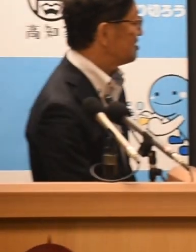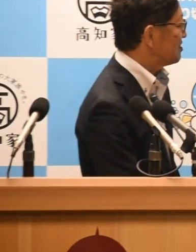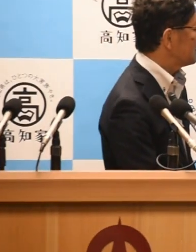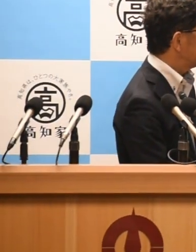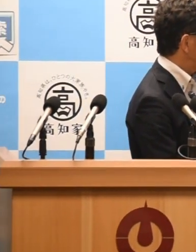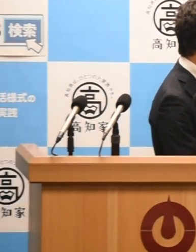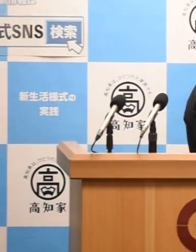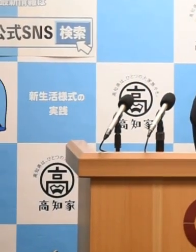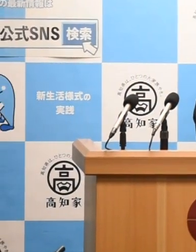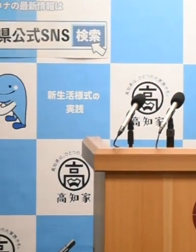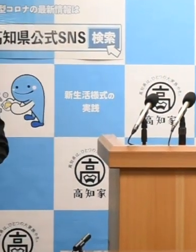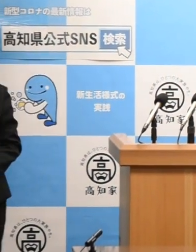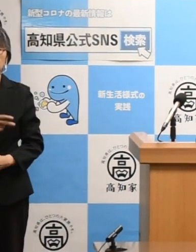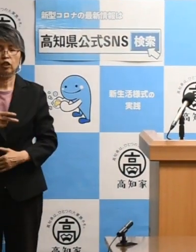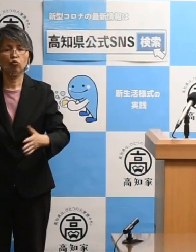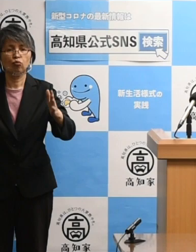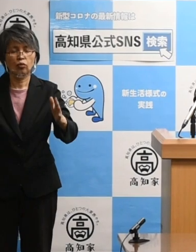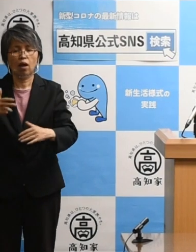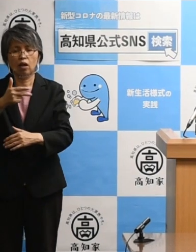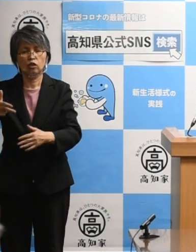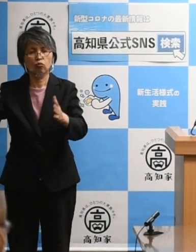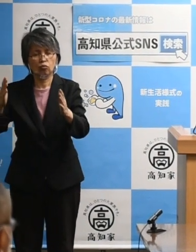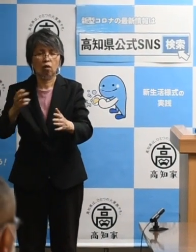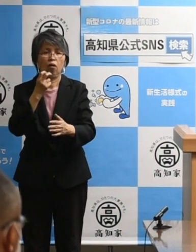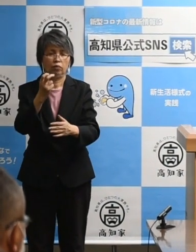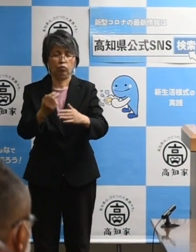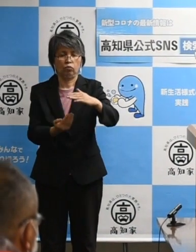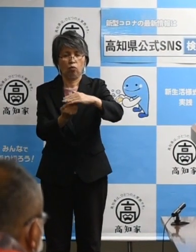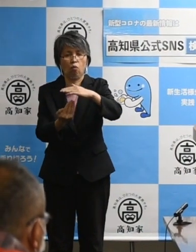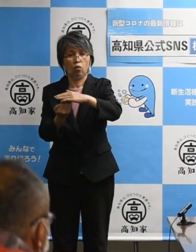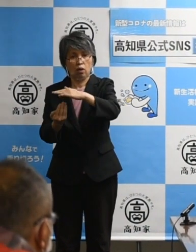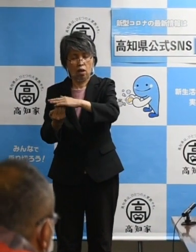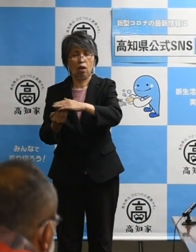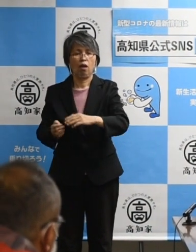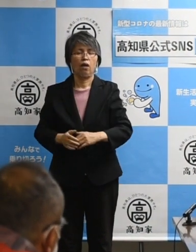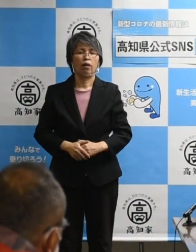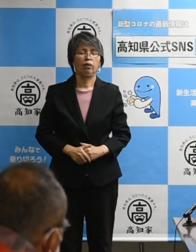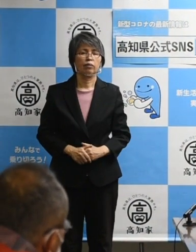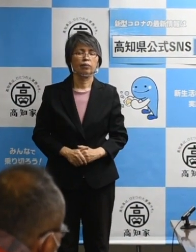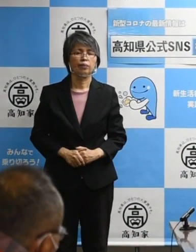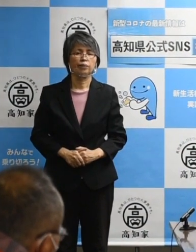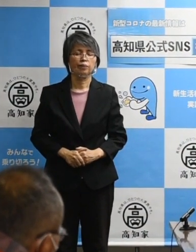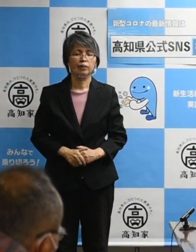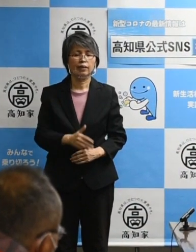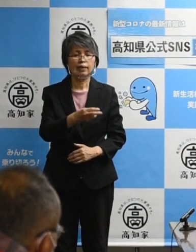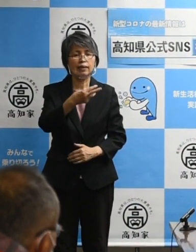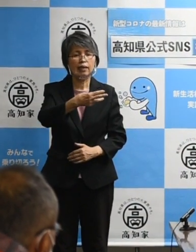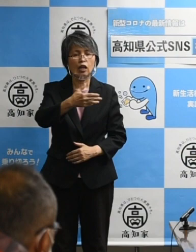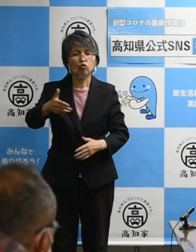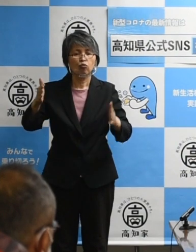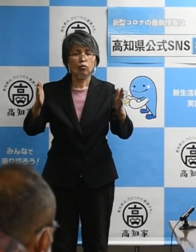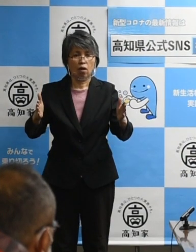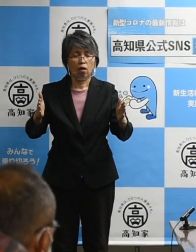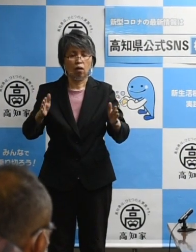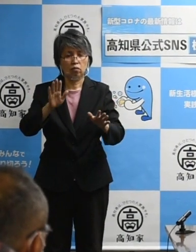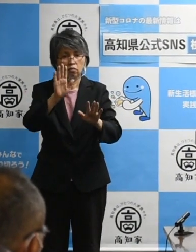をお願いします。1週間単位の増減を見ますと、この3週間の動きを見ます